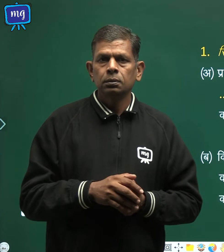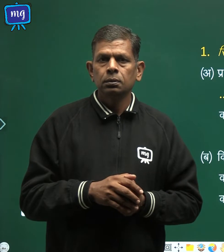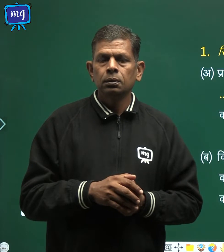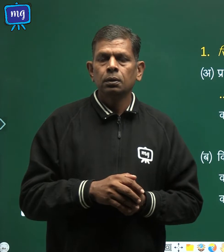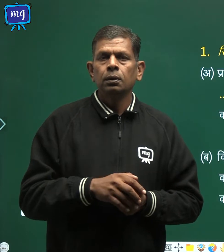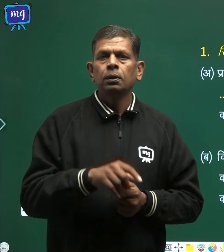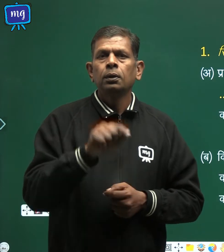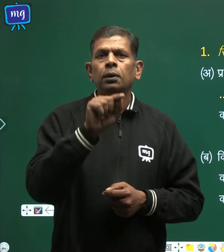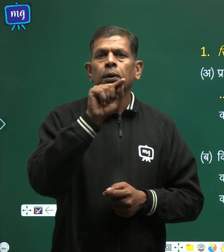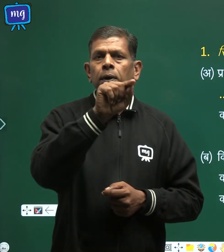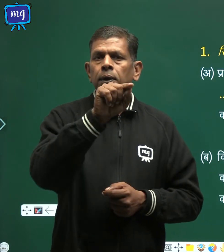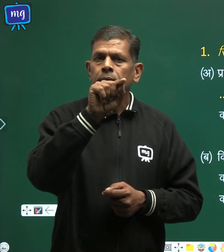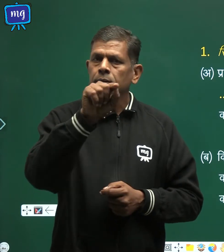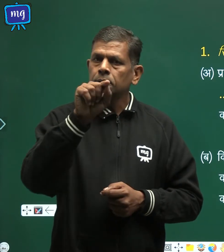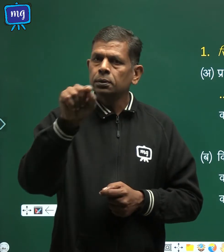रिक्त स्थान की